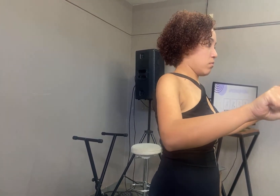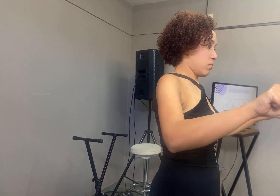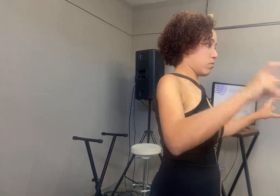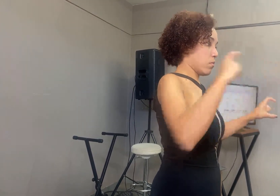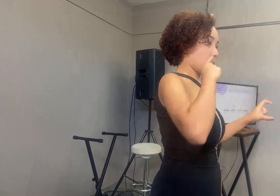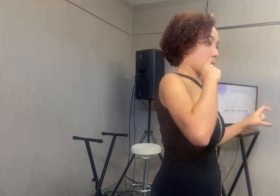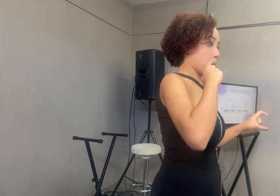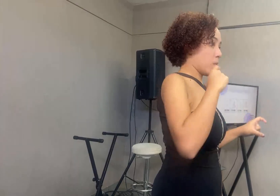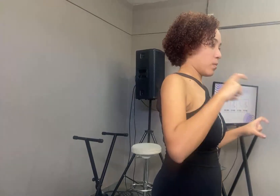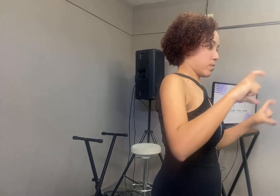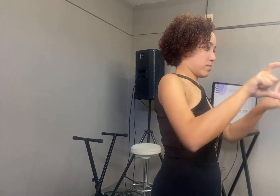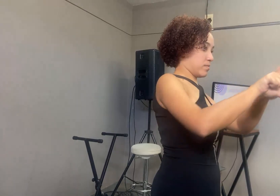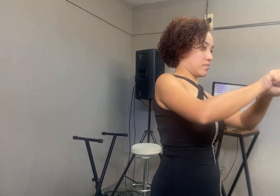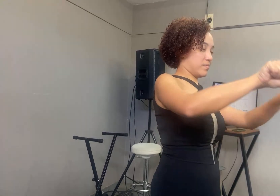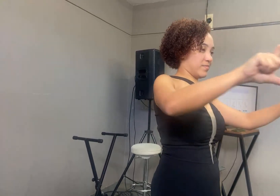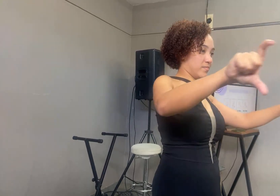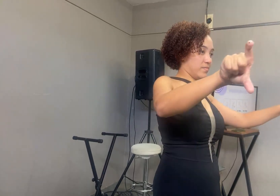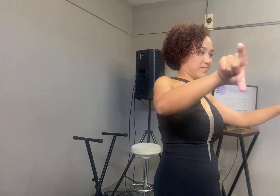muda o significado.